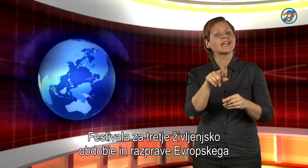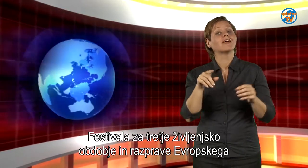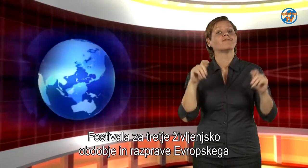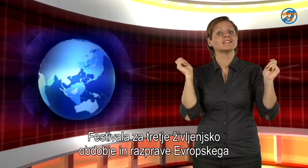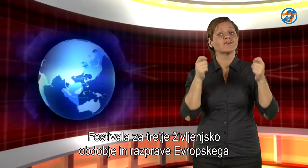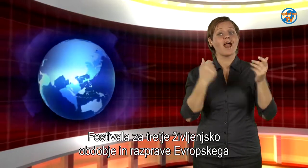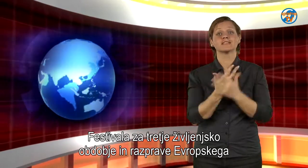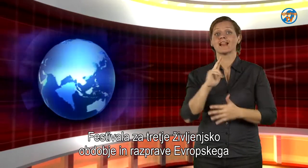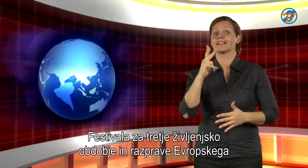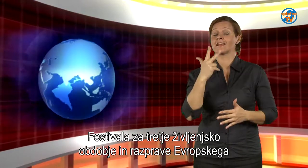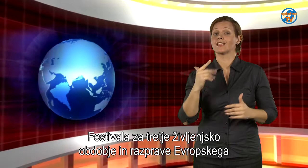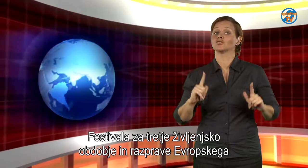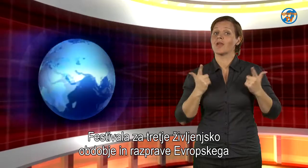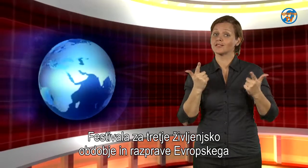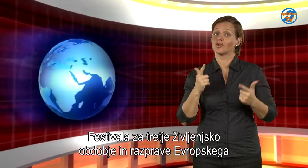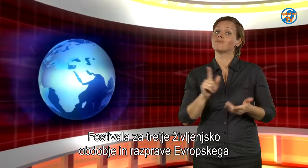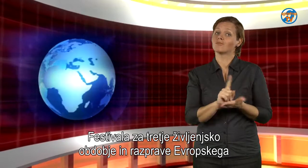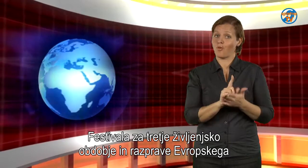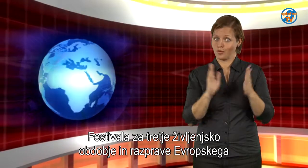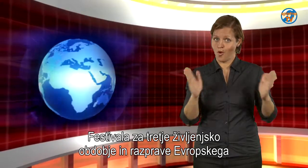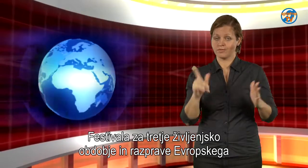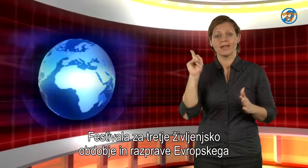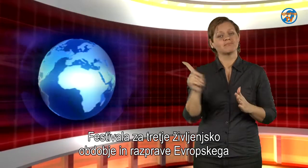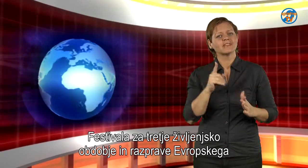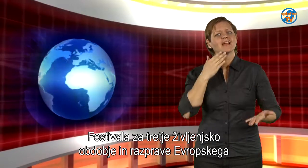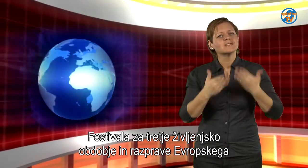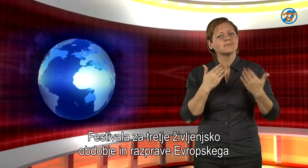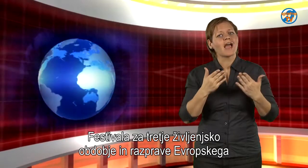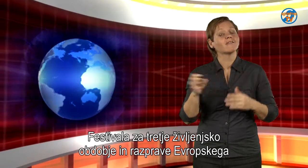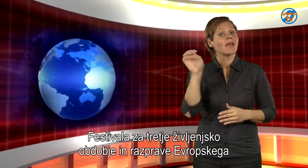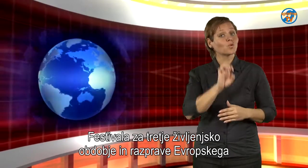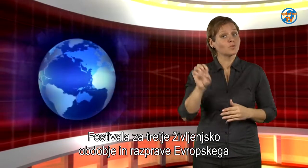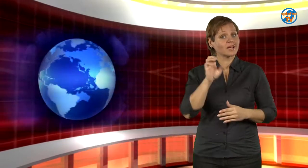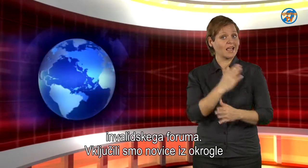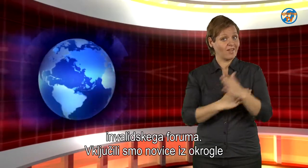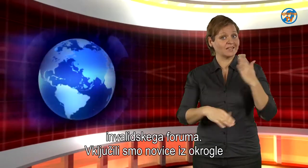festivala za tretje življenjsko obdobje in razprave Evropskega invalidskega foruma.